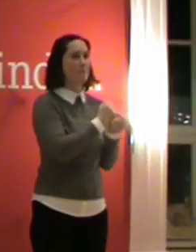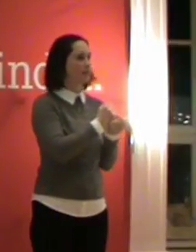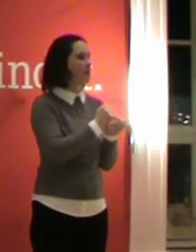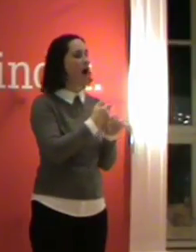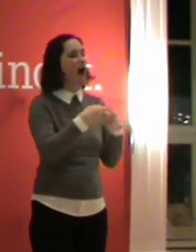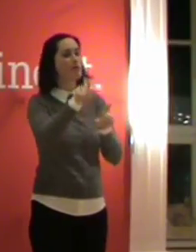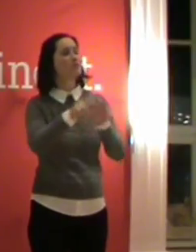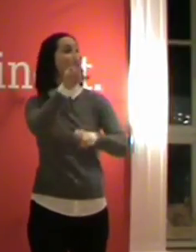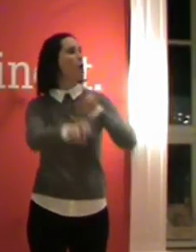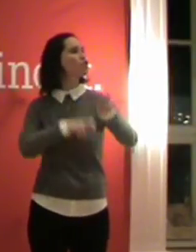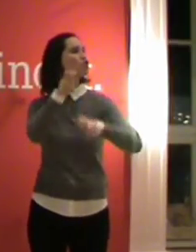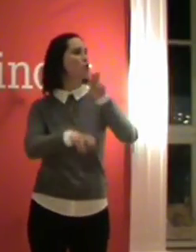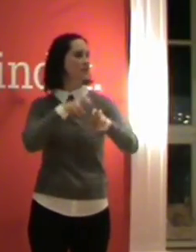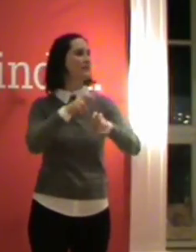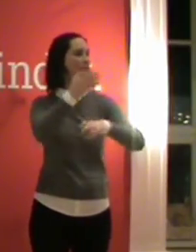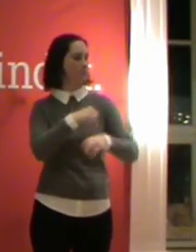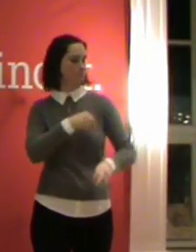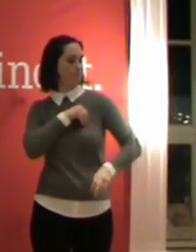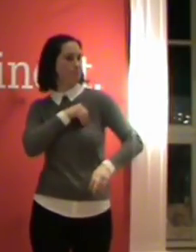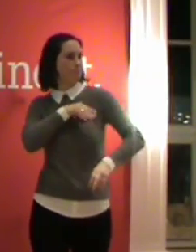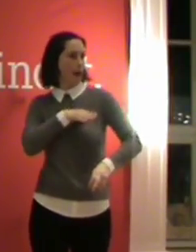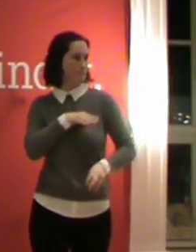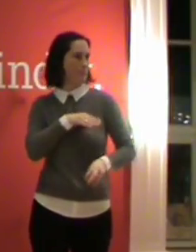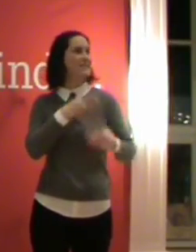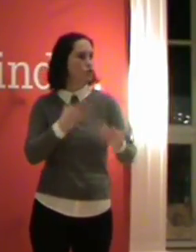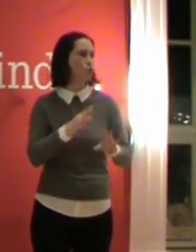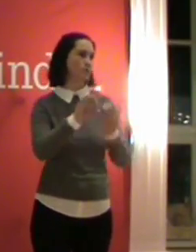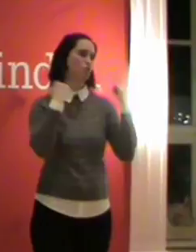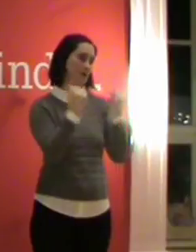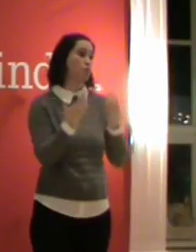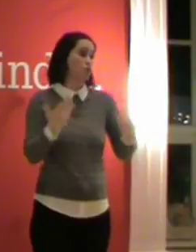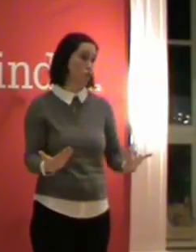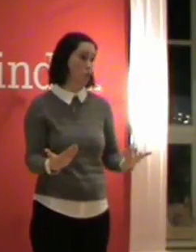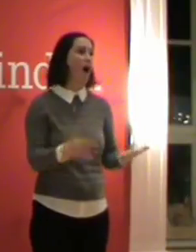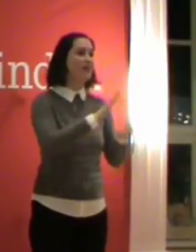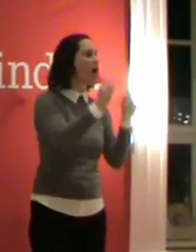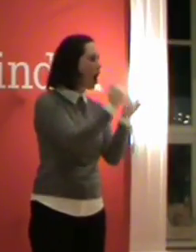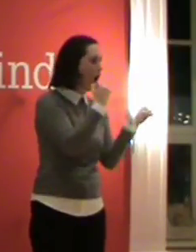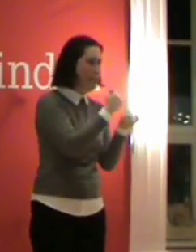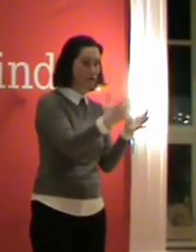Ausbeutung anderer. Und diese Situation ist nicht zu akzeptieren.